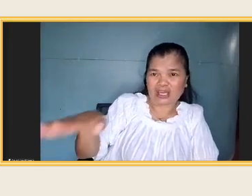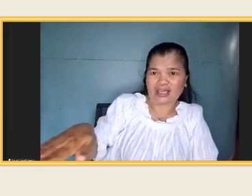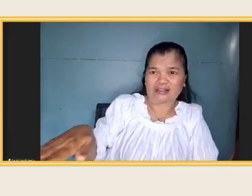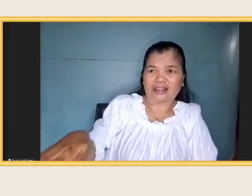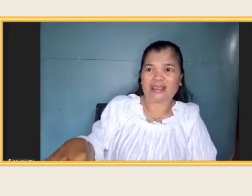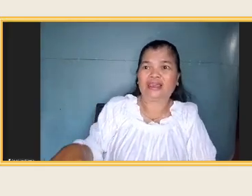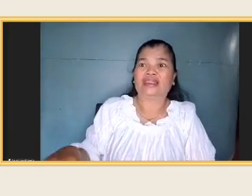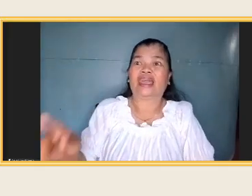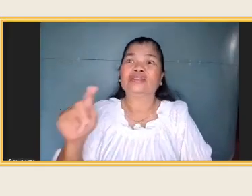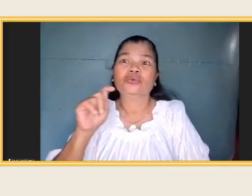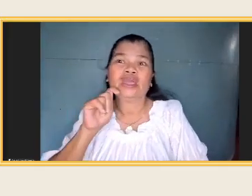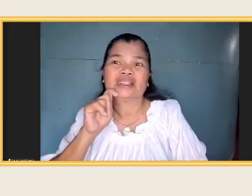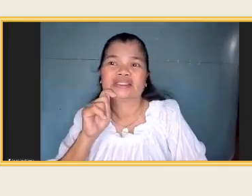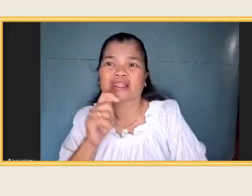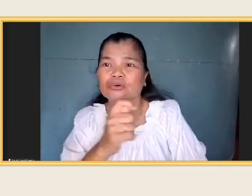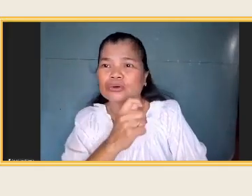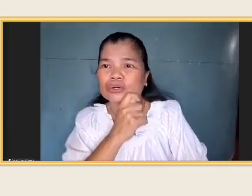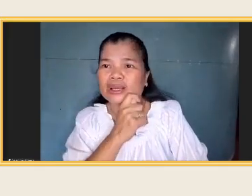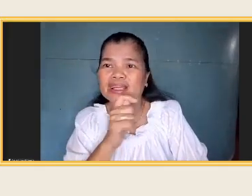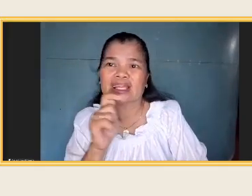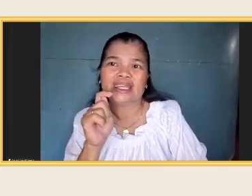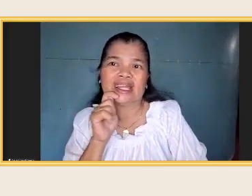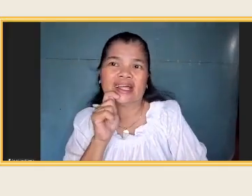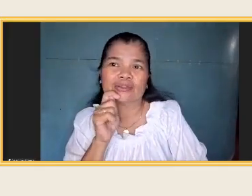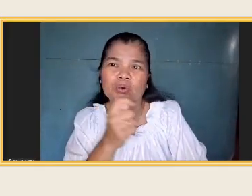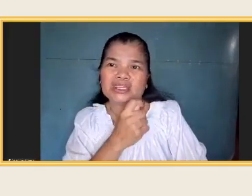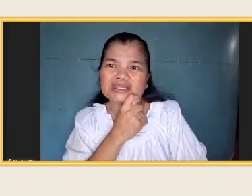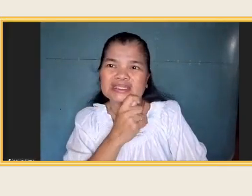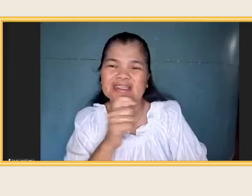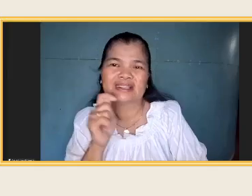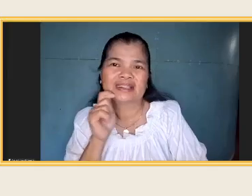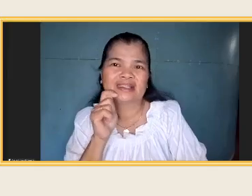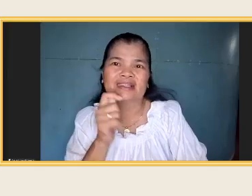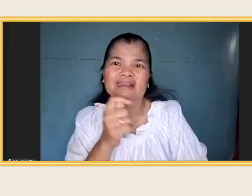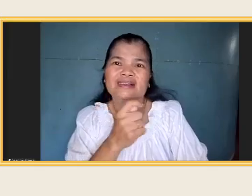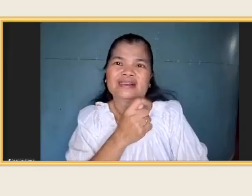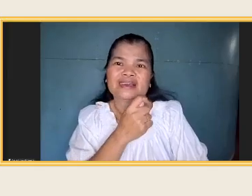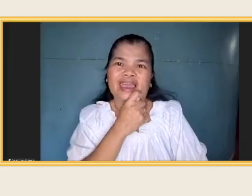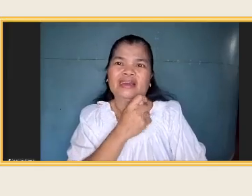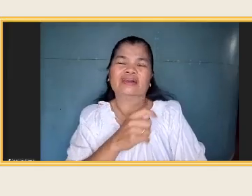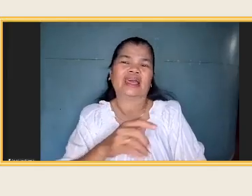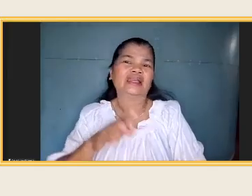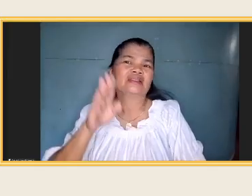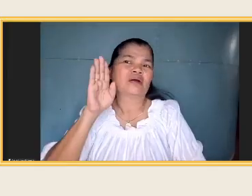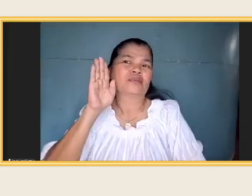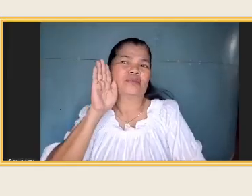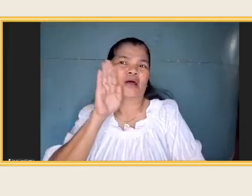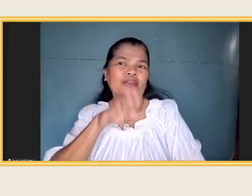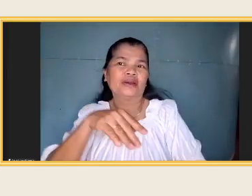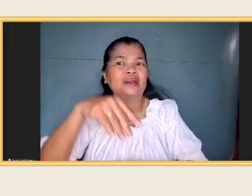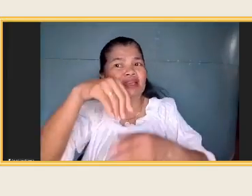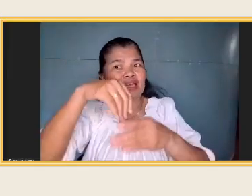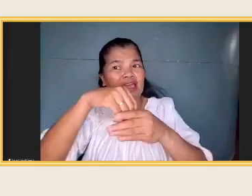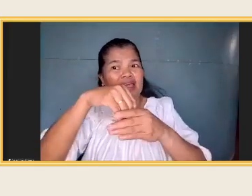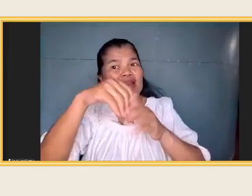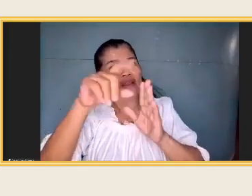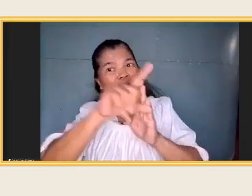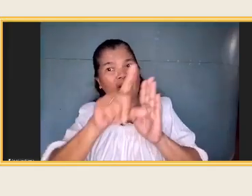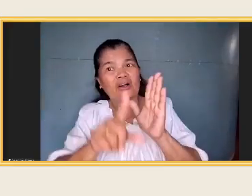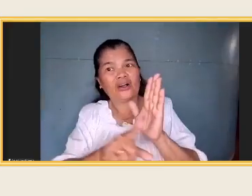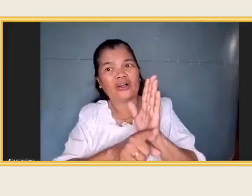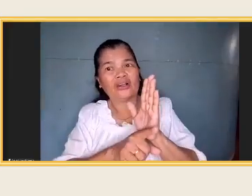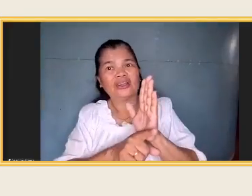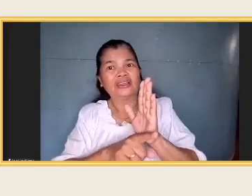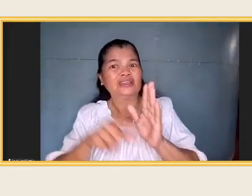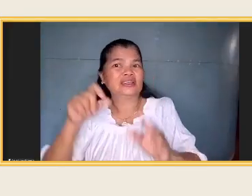bata. Child. Then, twins. Naturo ko na rin kanina. Twins. Okay, ulit.